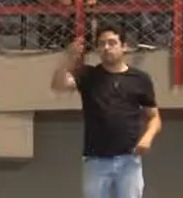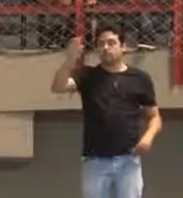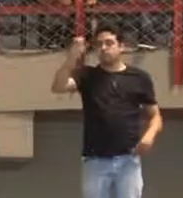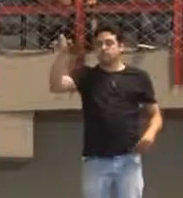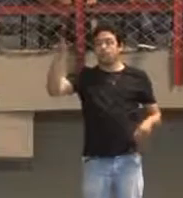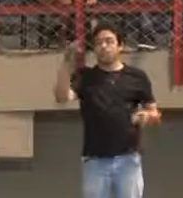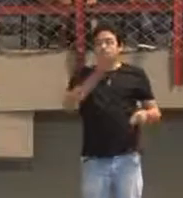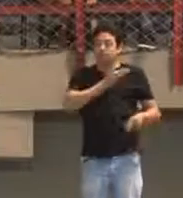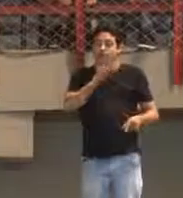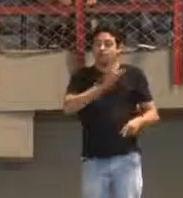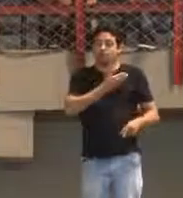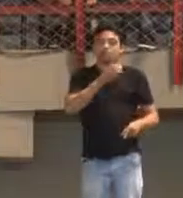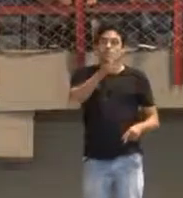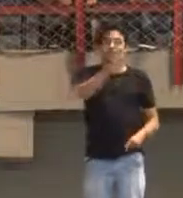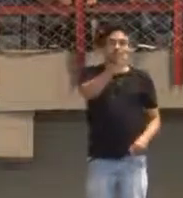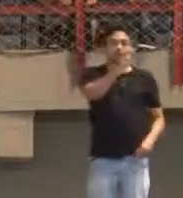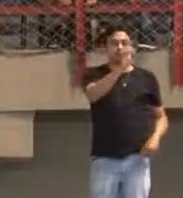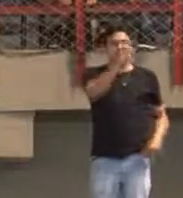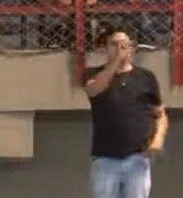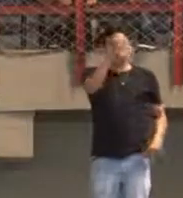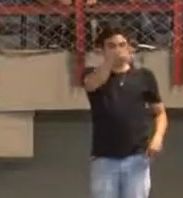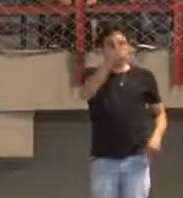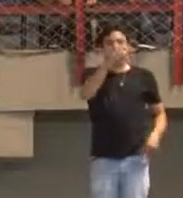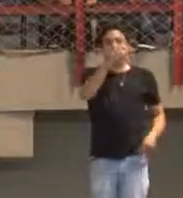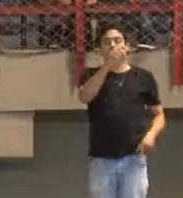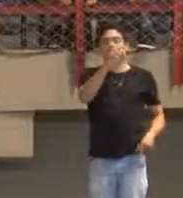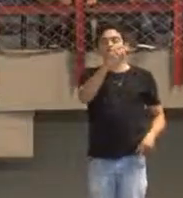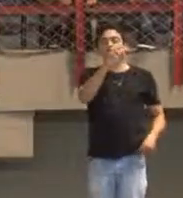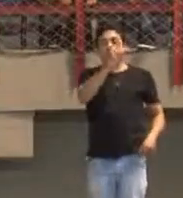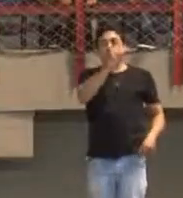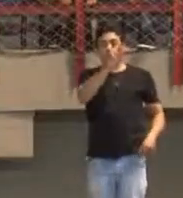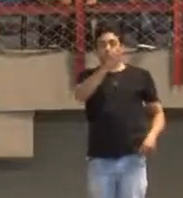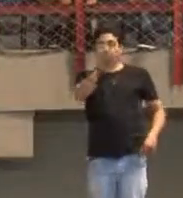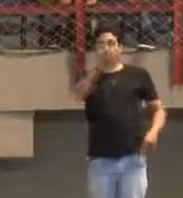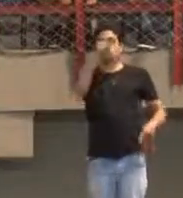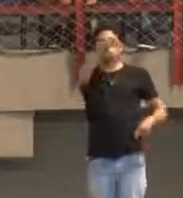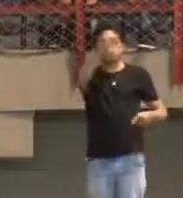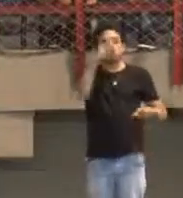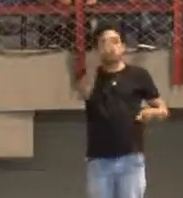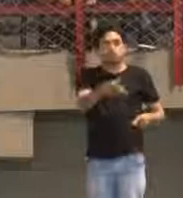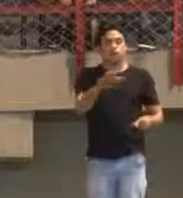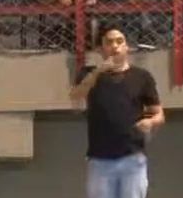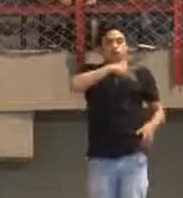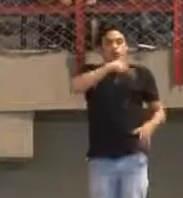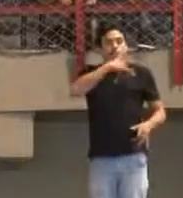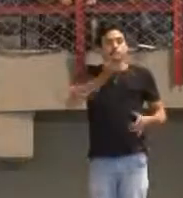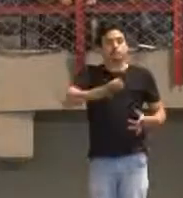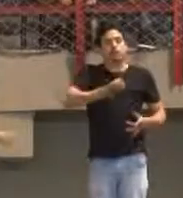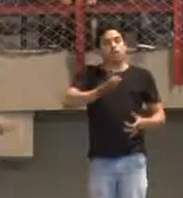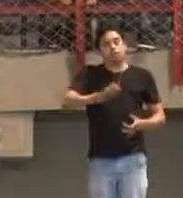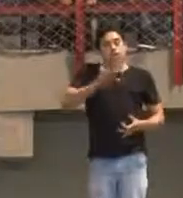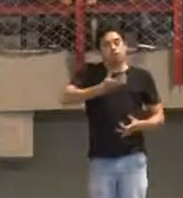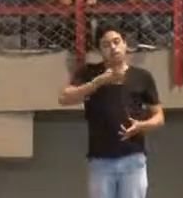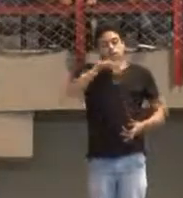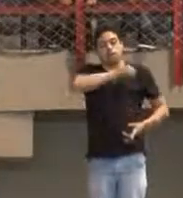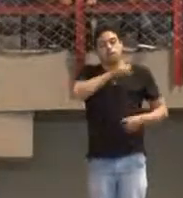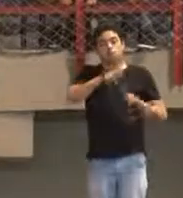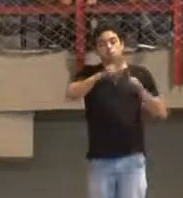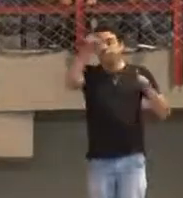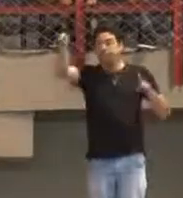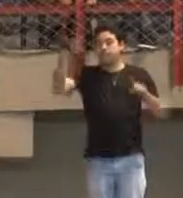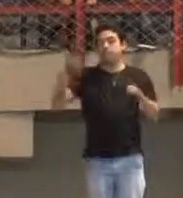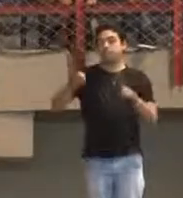de Queiroz. Enquanto Eça de Queiroz vai fazer romance, Antero de Quental fazia poesia